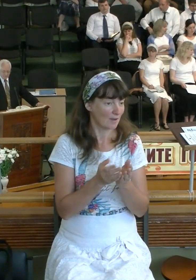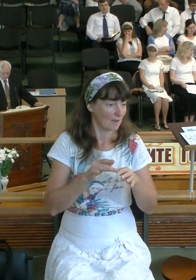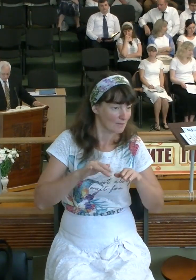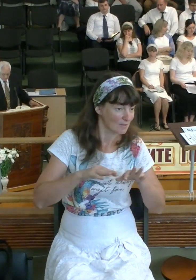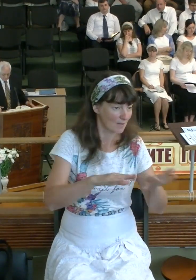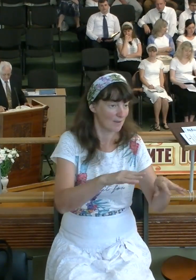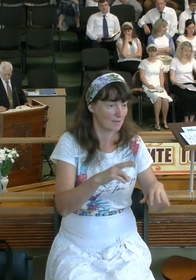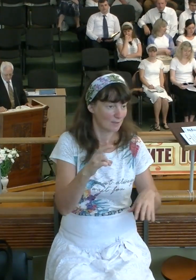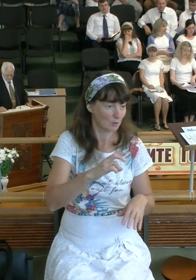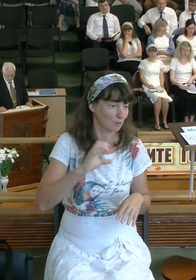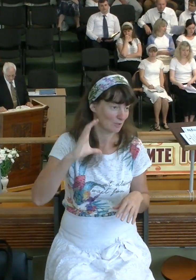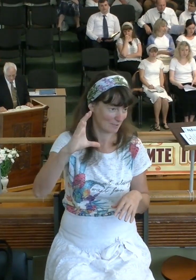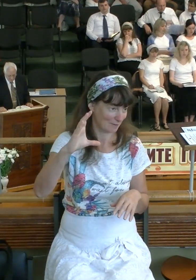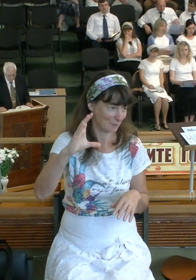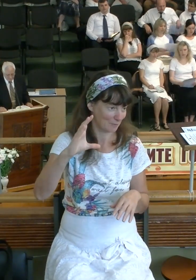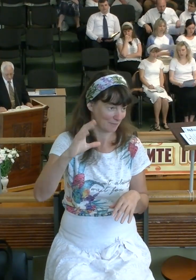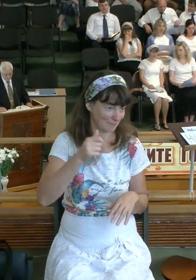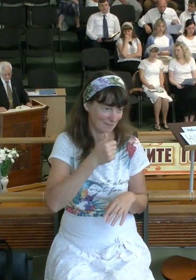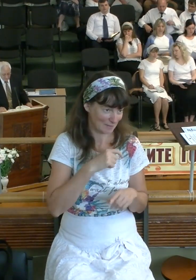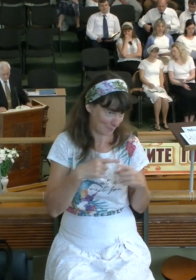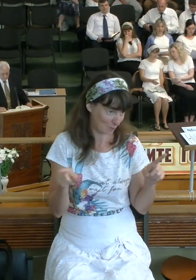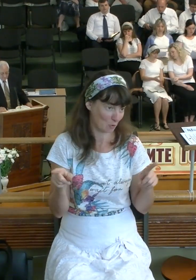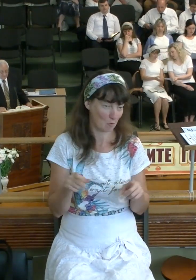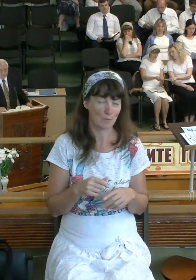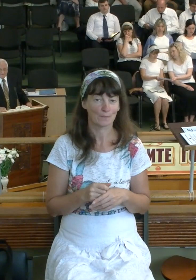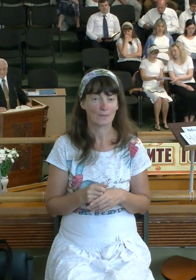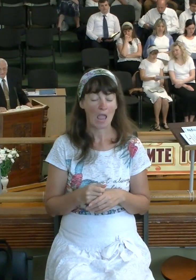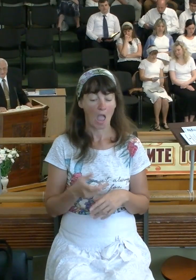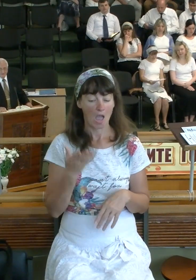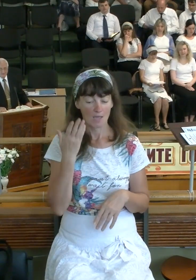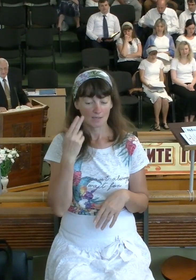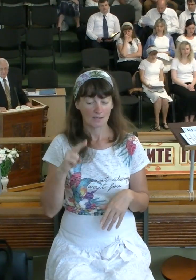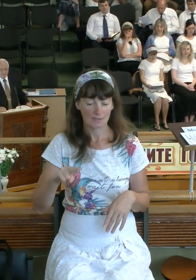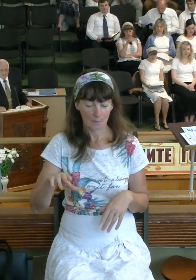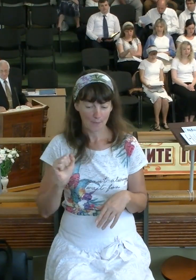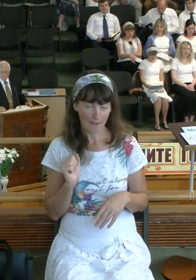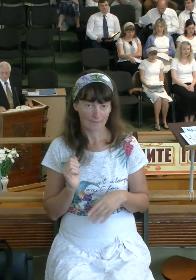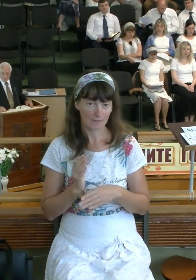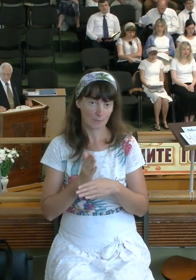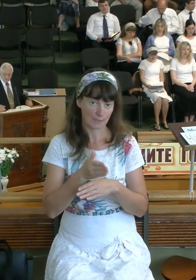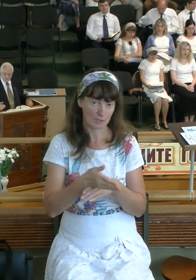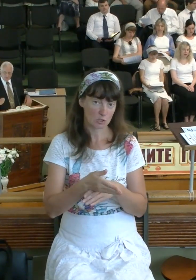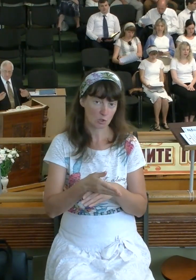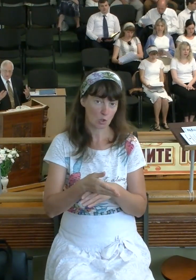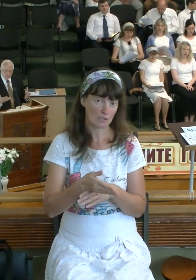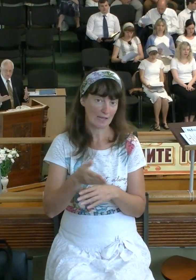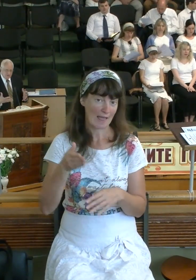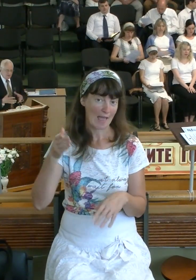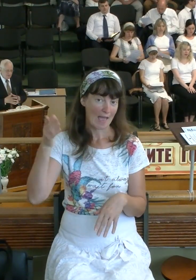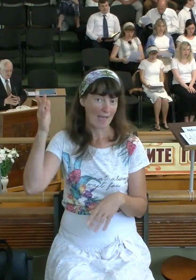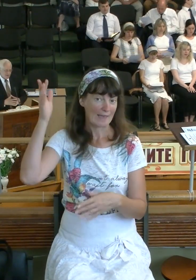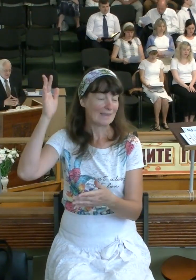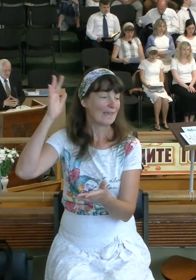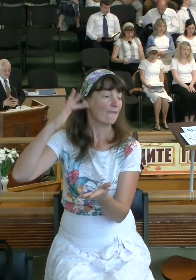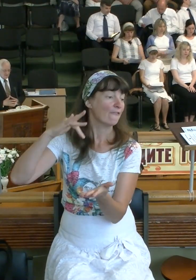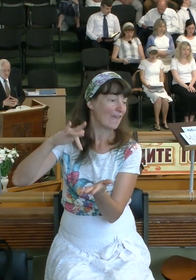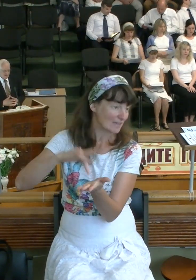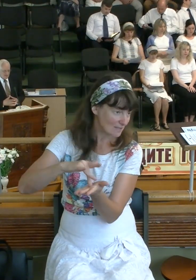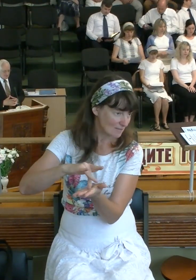И апостол Павел, когда пришел в Ефес, Он нашел верующих